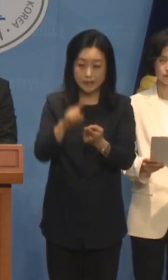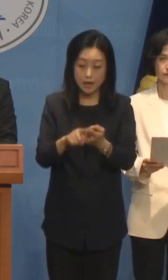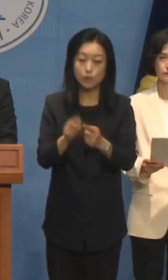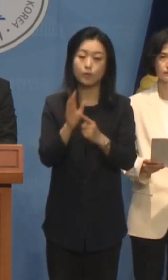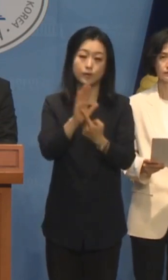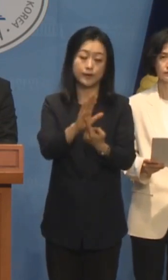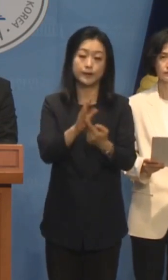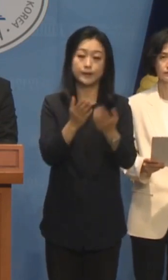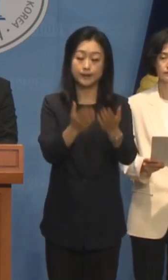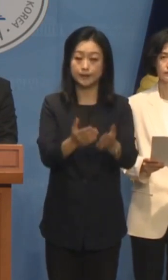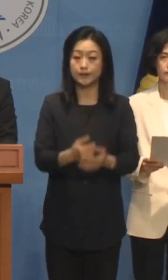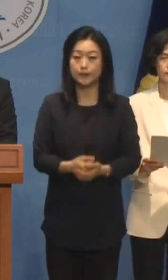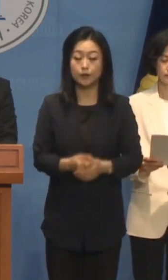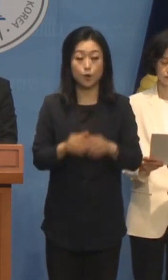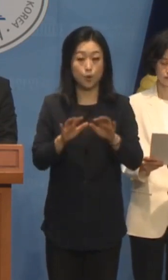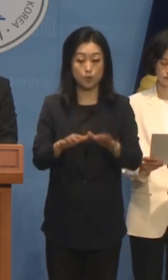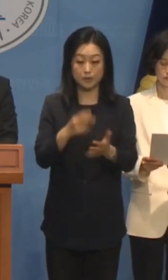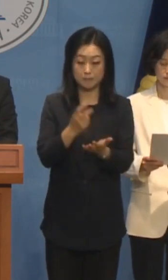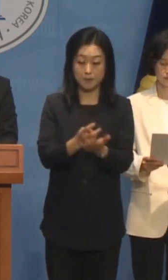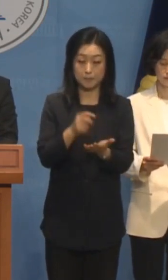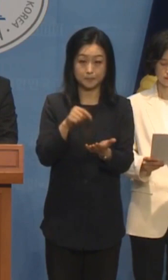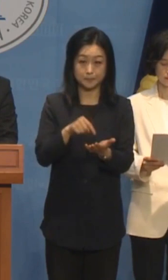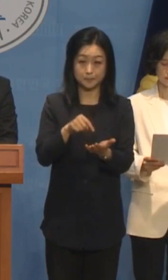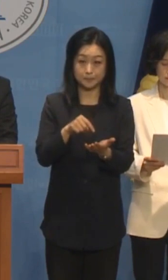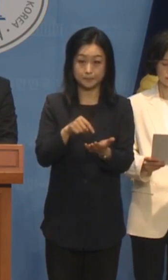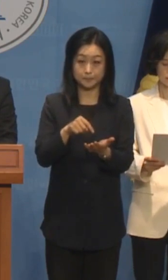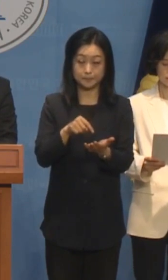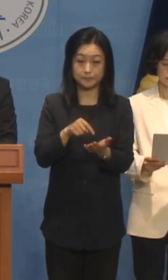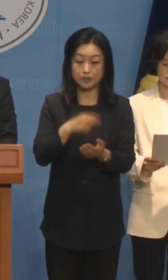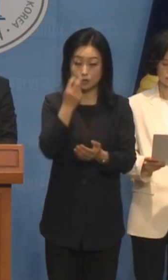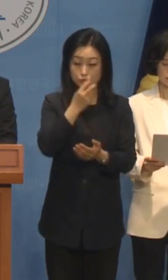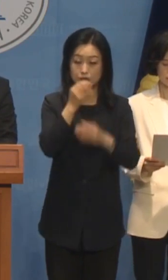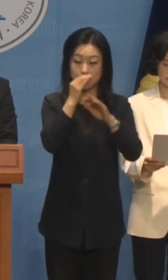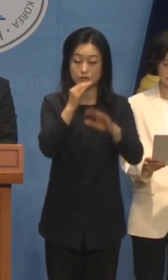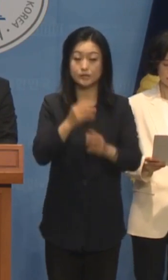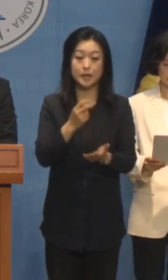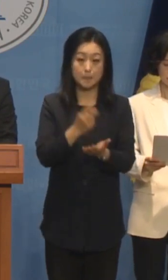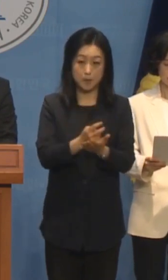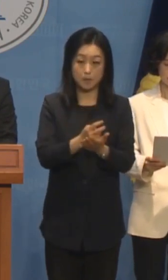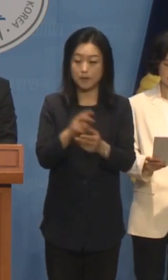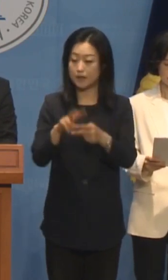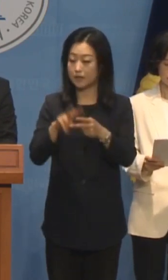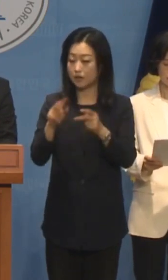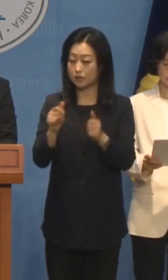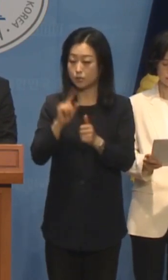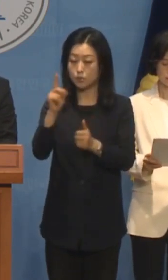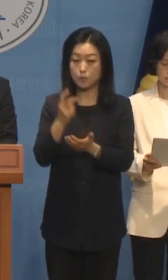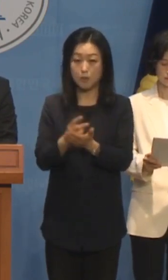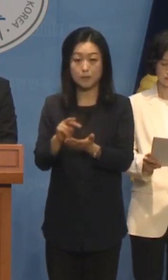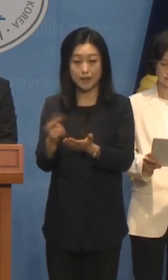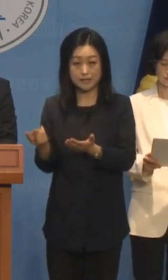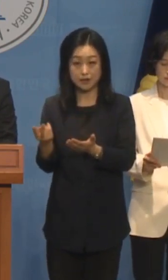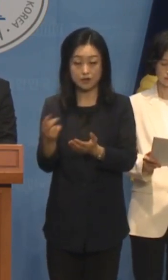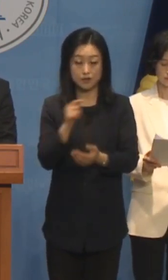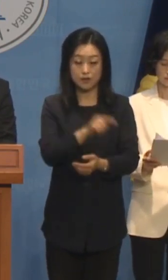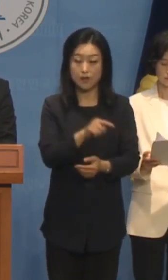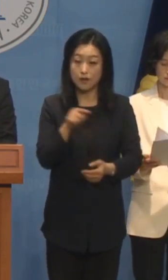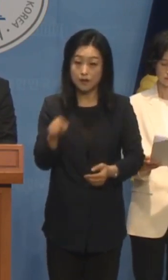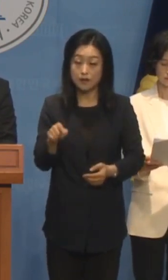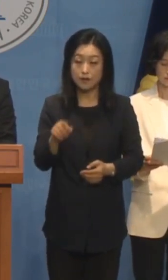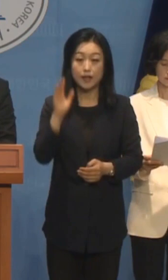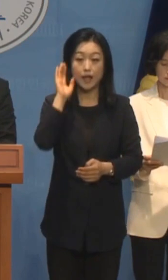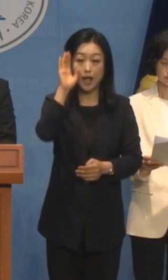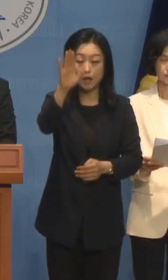합니다. 오늘 발의할 수사절차법 제정안과 형사소송법 개정안이 대한민국